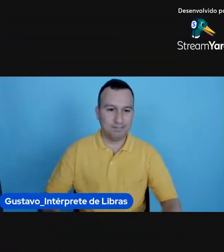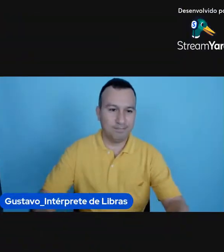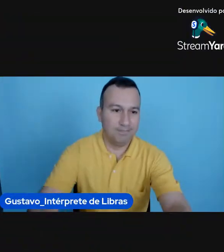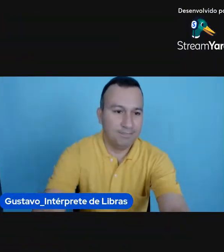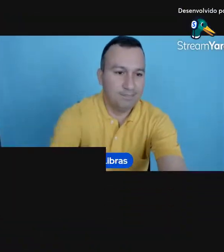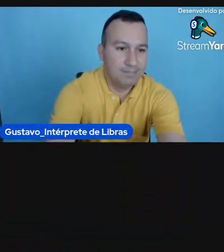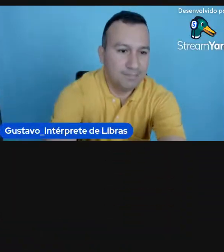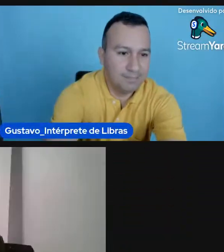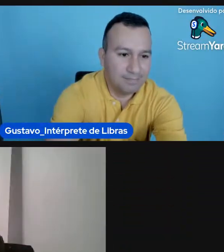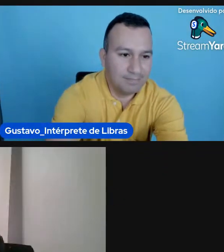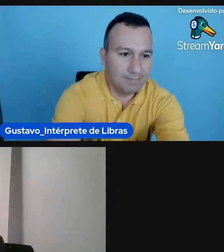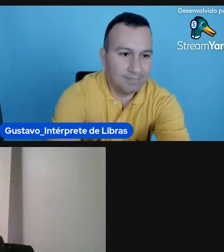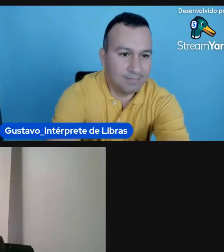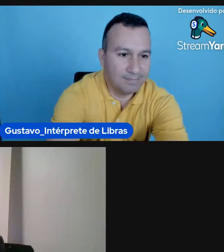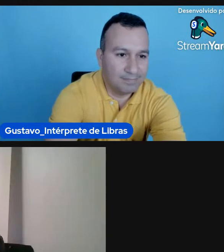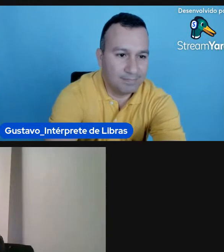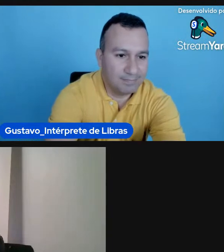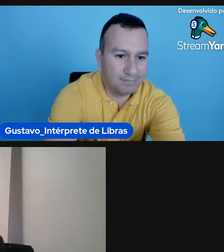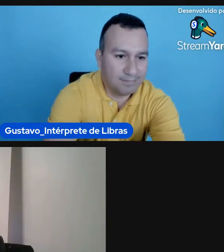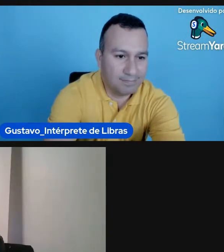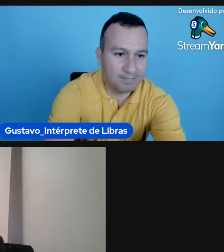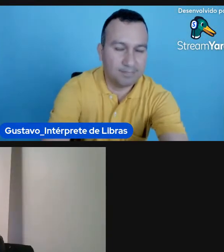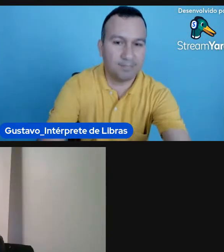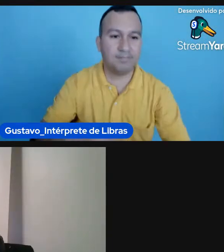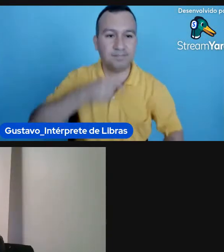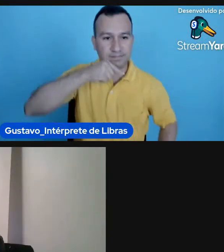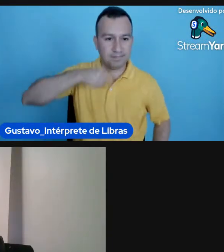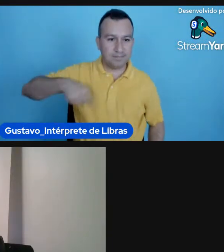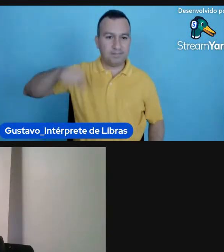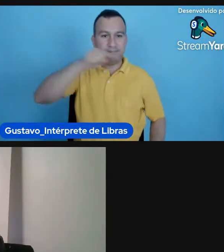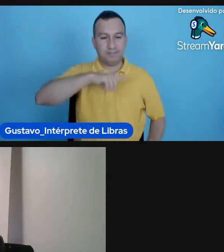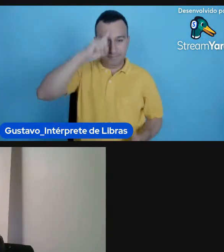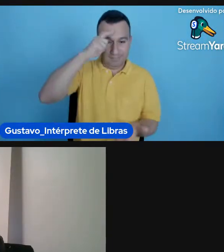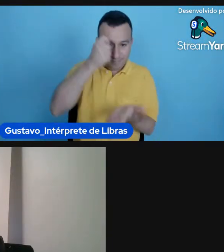Nós decidimos trazer esse vídeo, né?